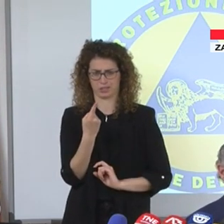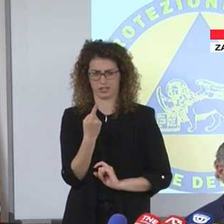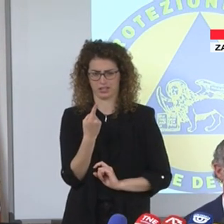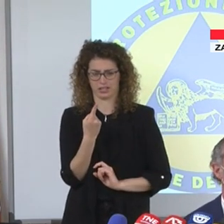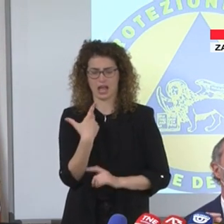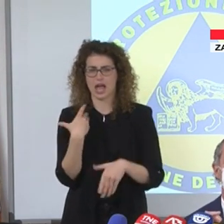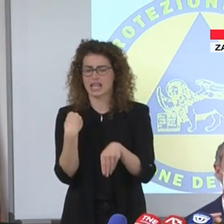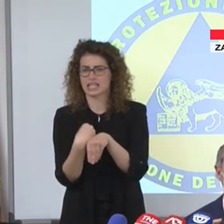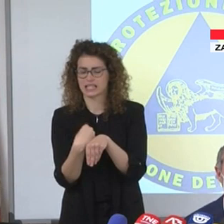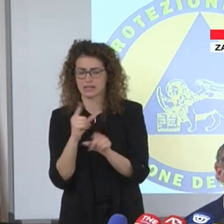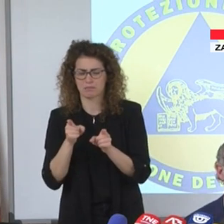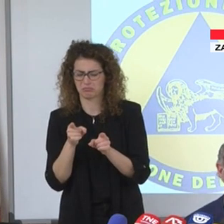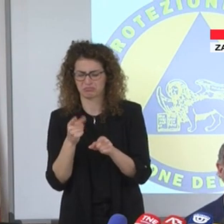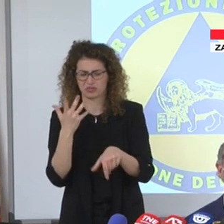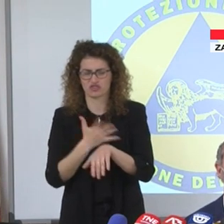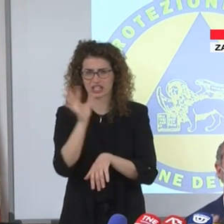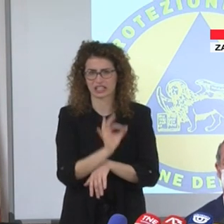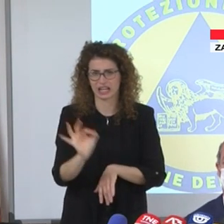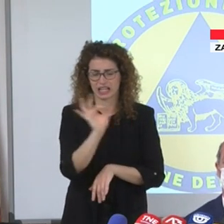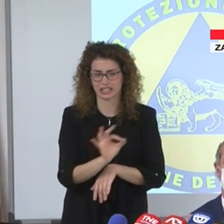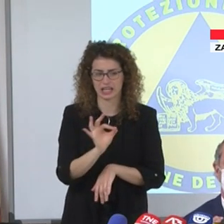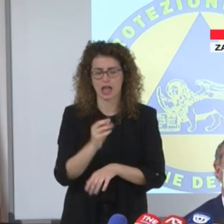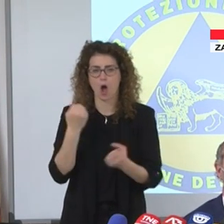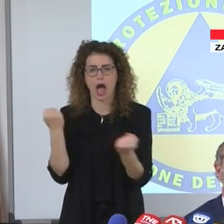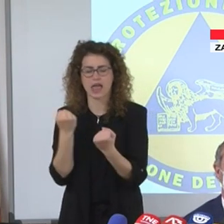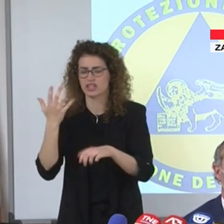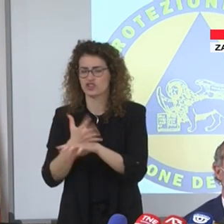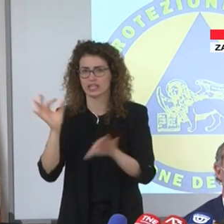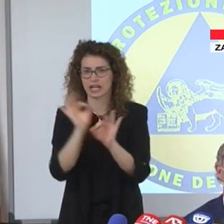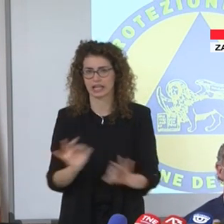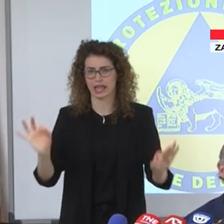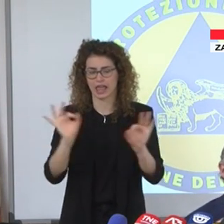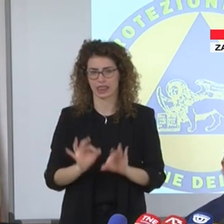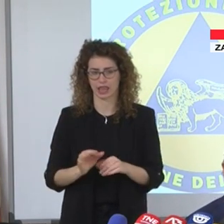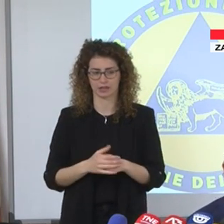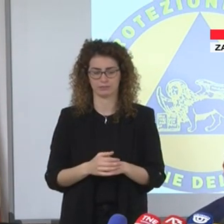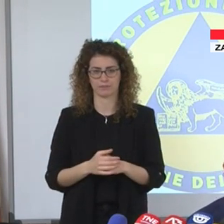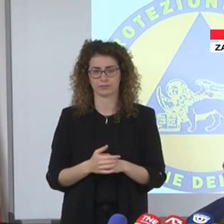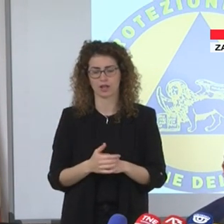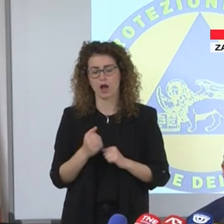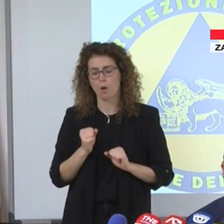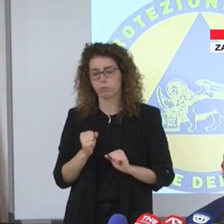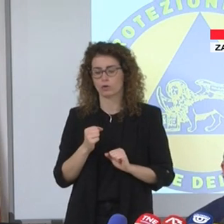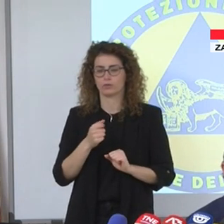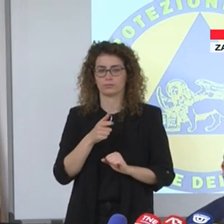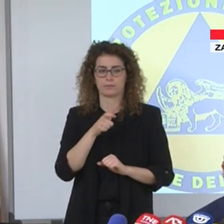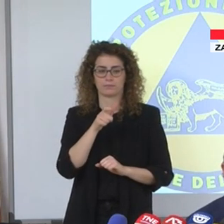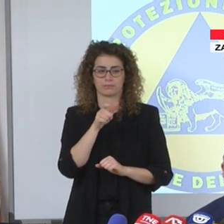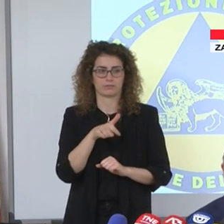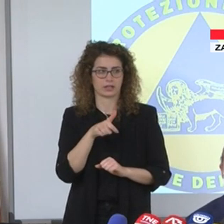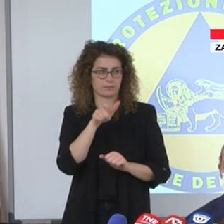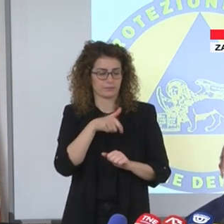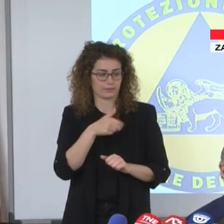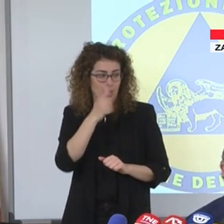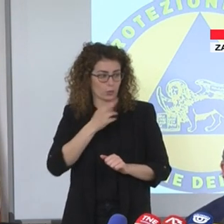la satira, non c'entra nulla con le attività. Guardate, cioè, che poi uno possa essere ossessionato con la mia